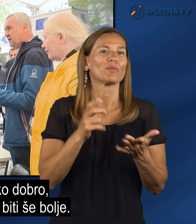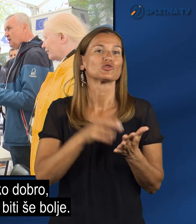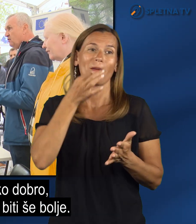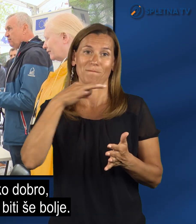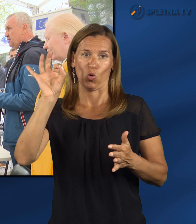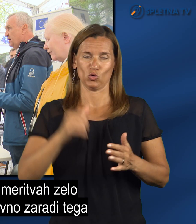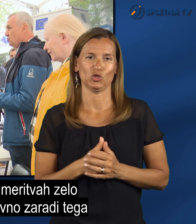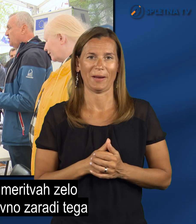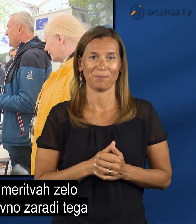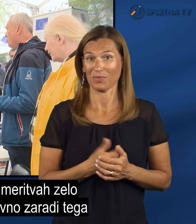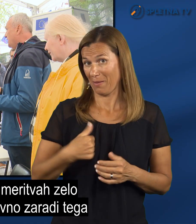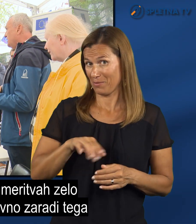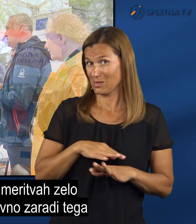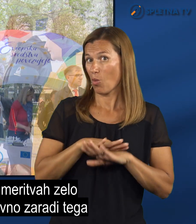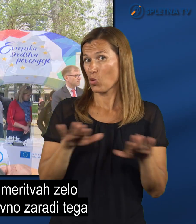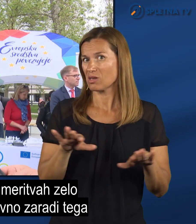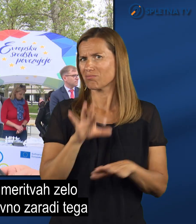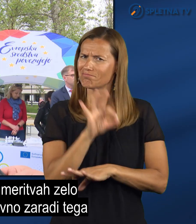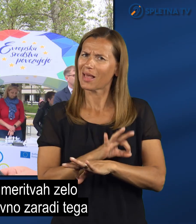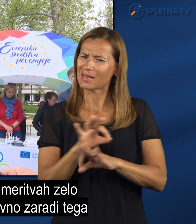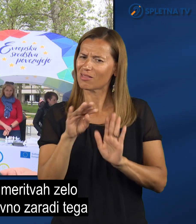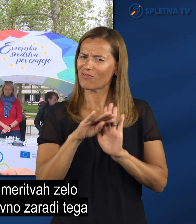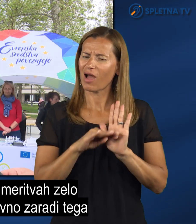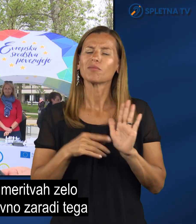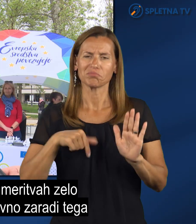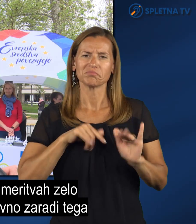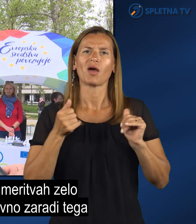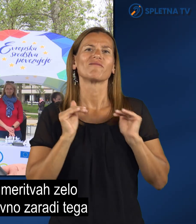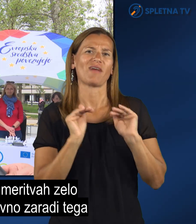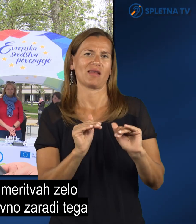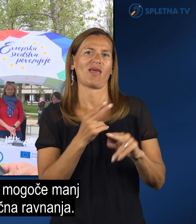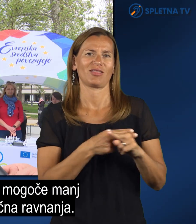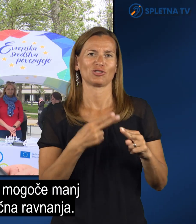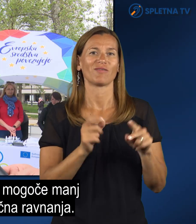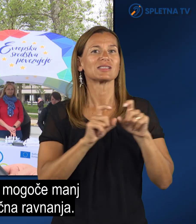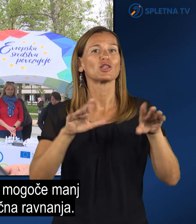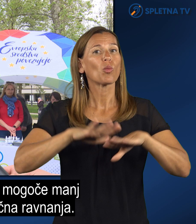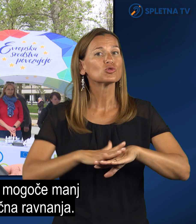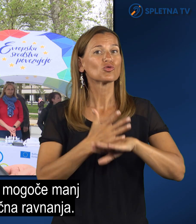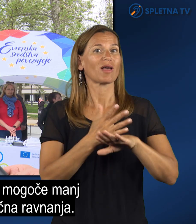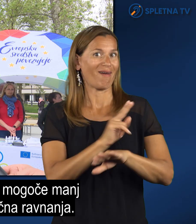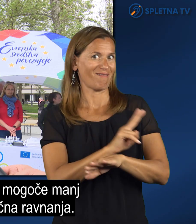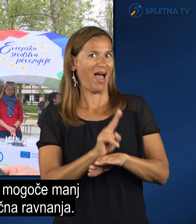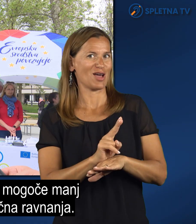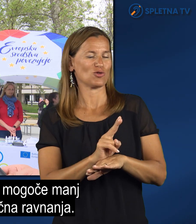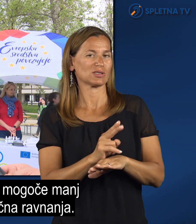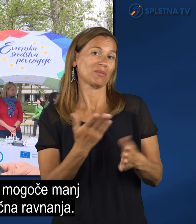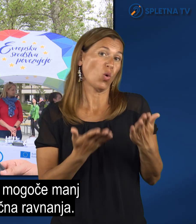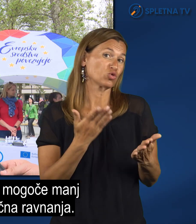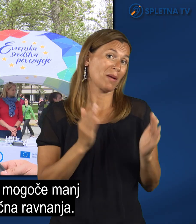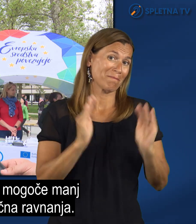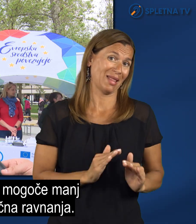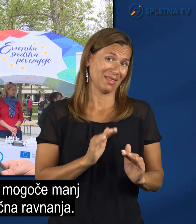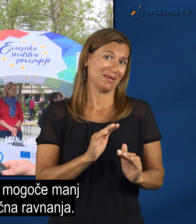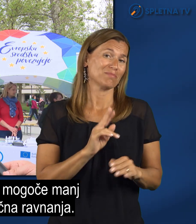bolje. Mi smo po vseh meritvah zelo varna država in ravno zaradi tega občutka varnosti mogoče manj